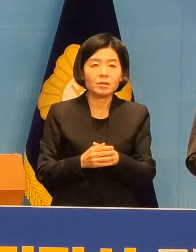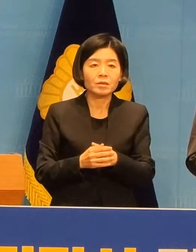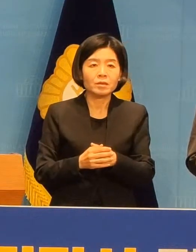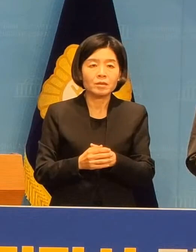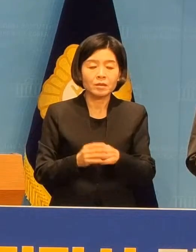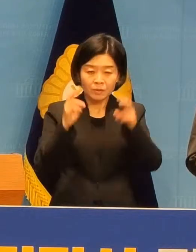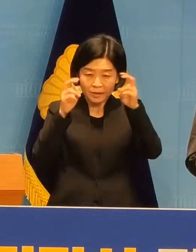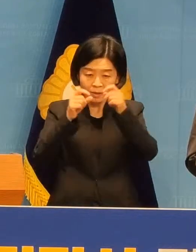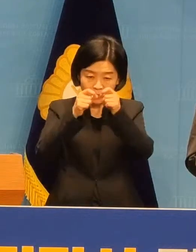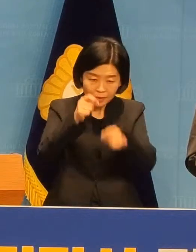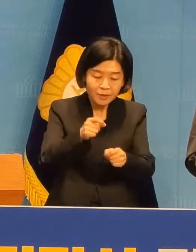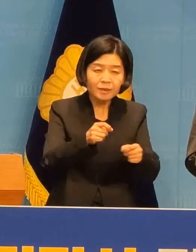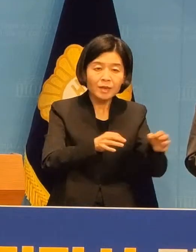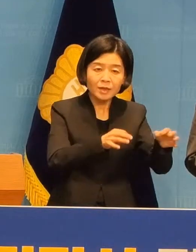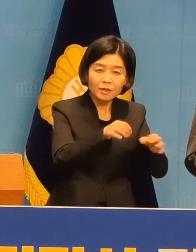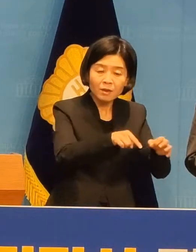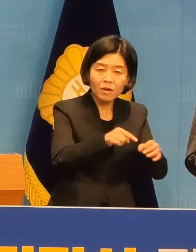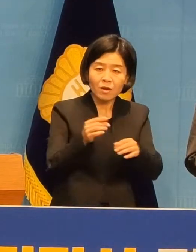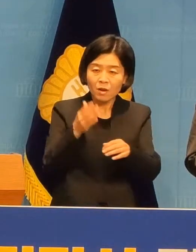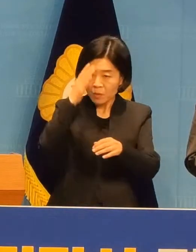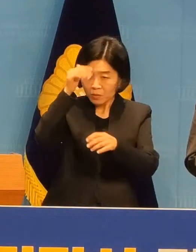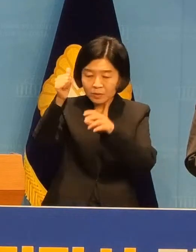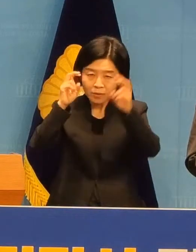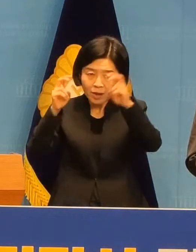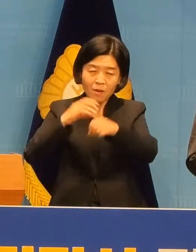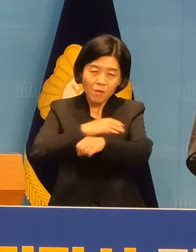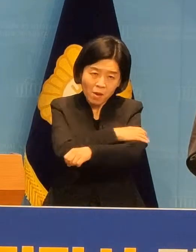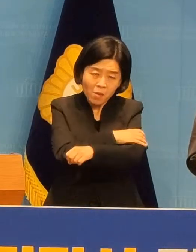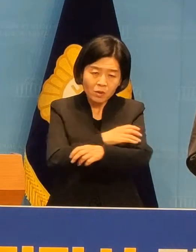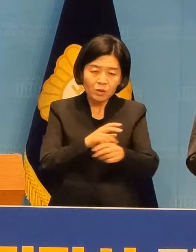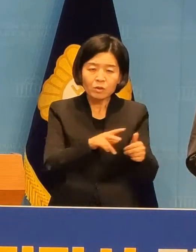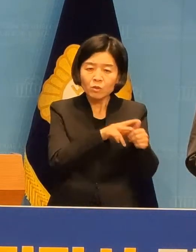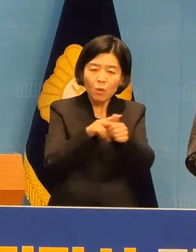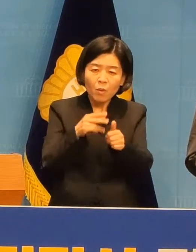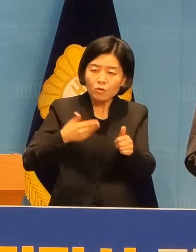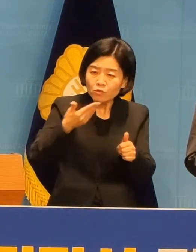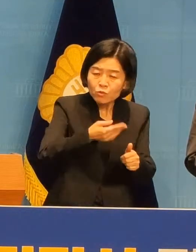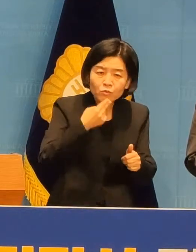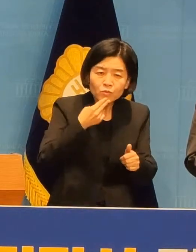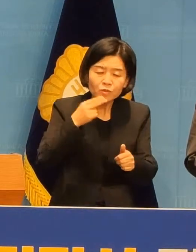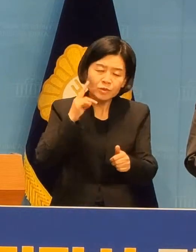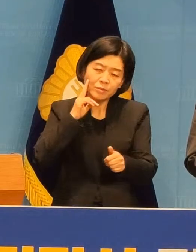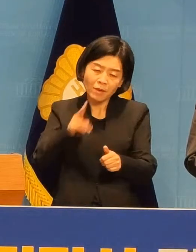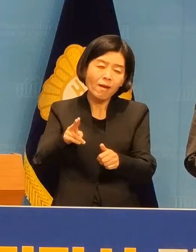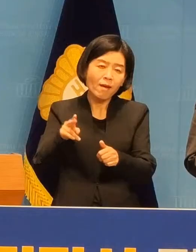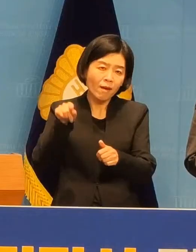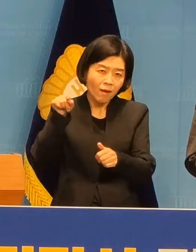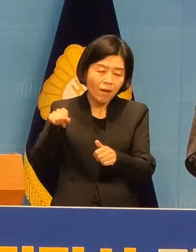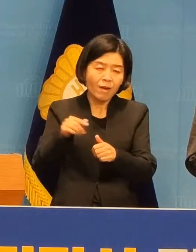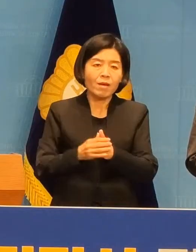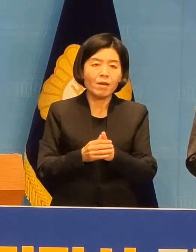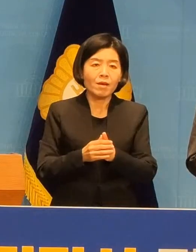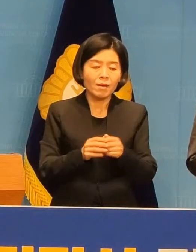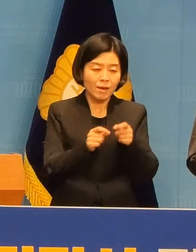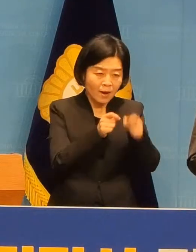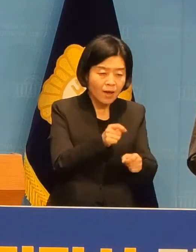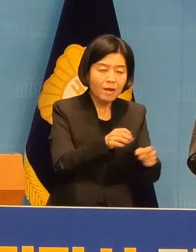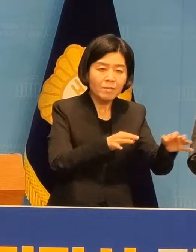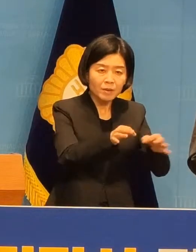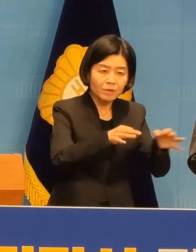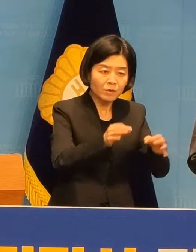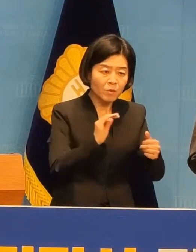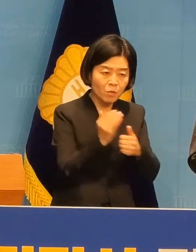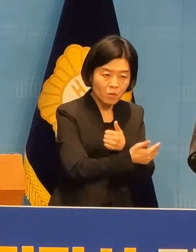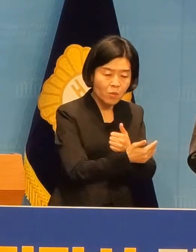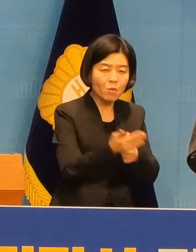산업 전반에서 본사의 횡포와 정보 불투명성이 심각한 수준에 이르렀다고 판단하고 가맹점 보호와